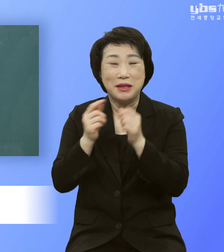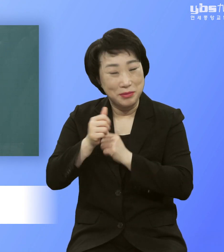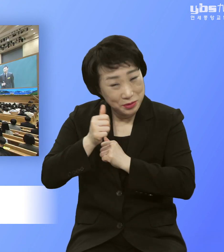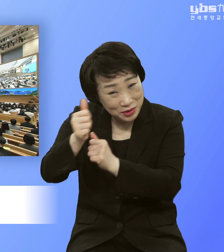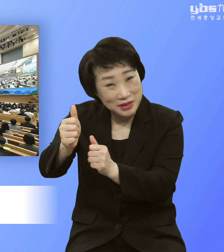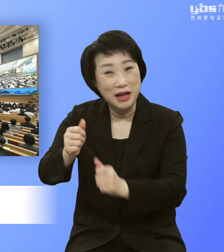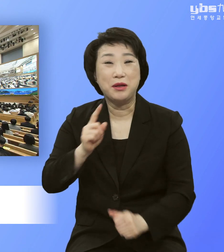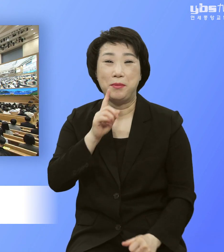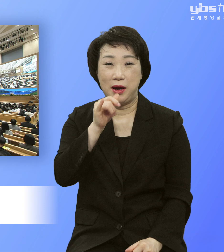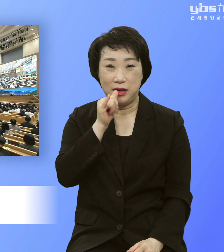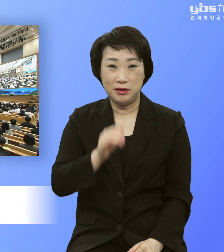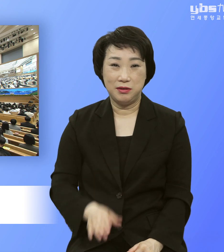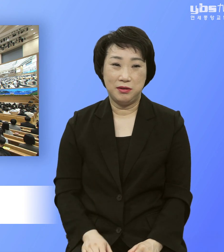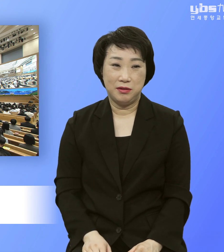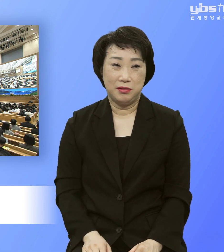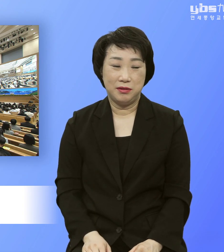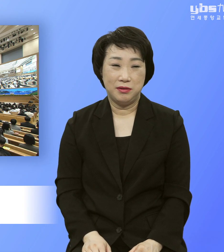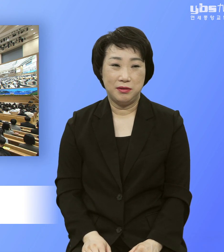그랬다 이 말이야.